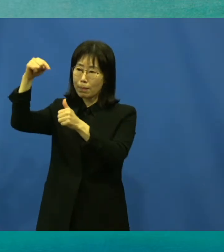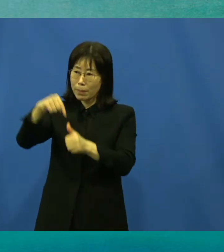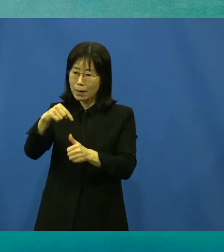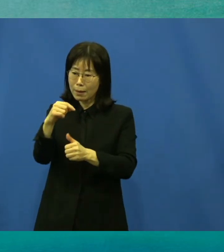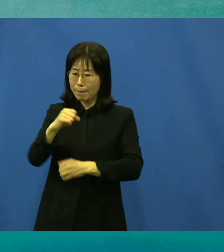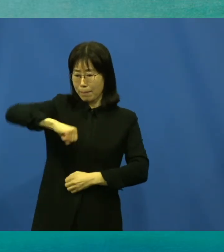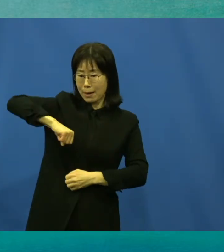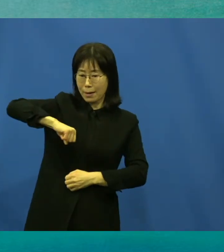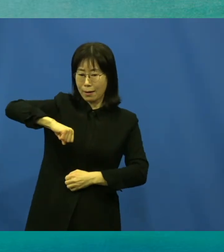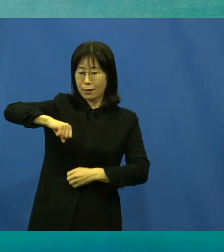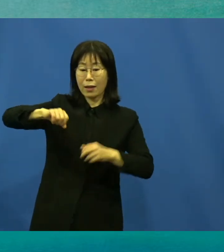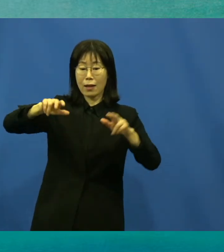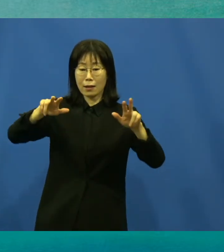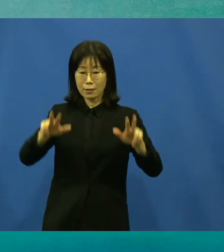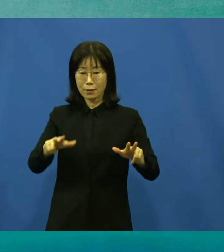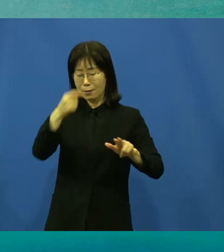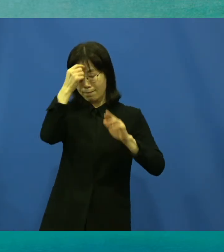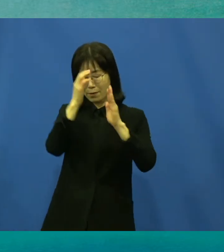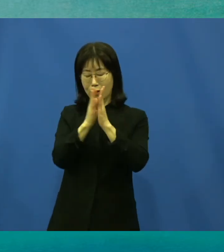본래 헌신자였습니다.